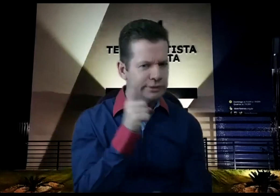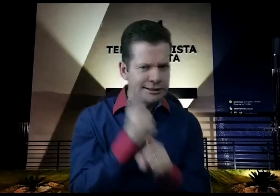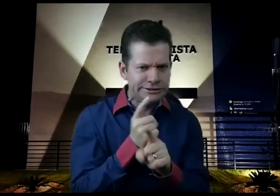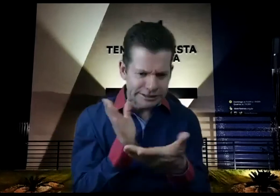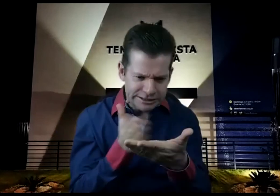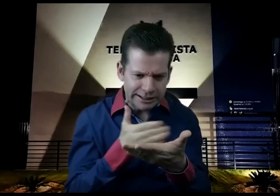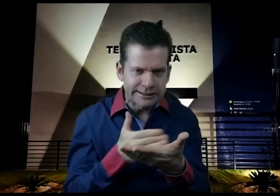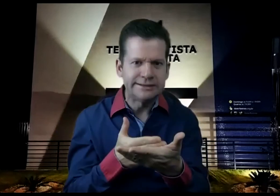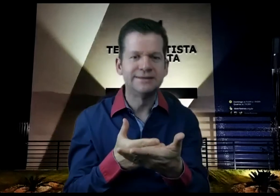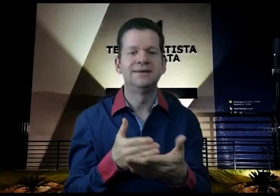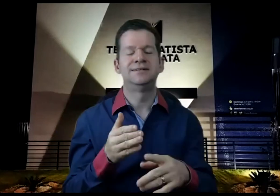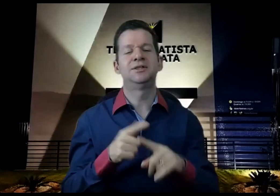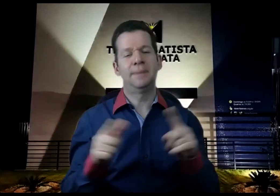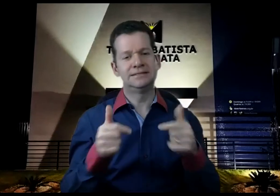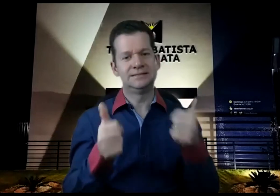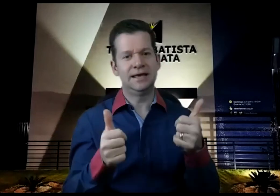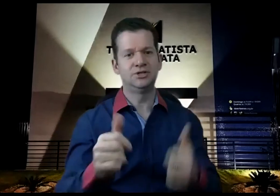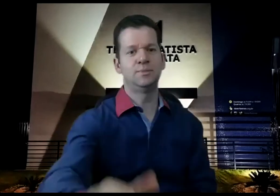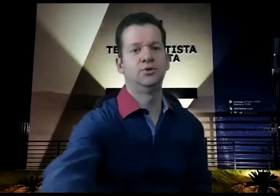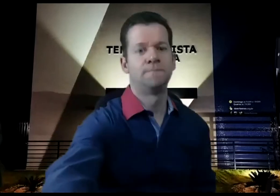de achar, certo? Mas está resumido.